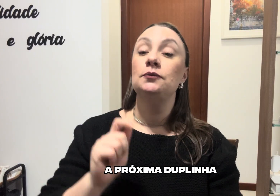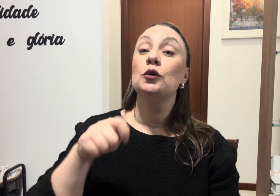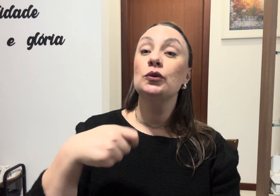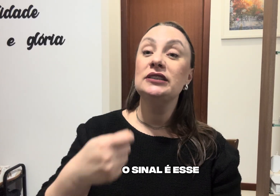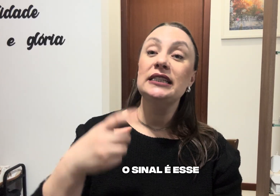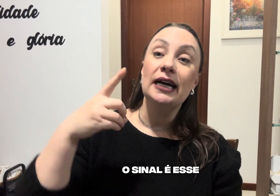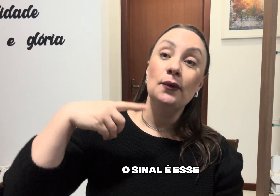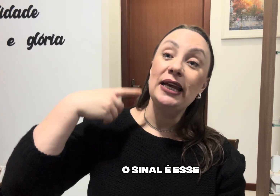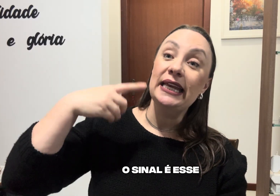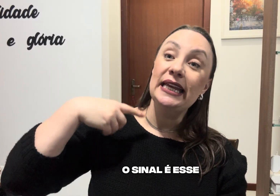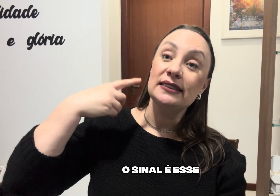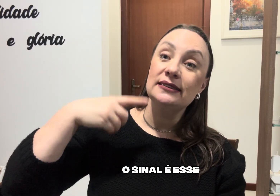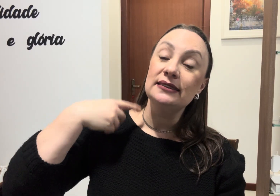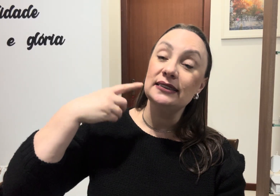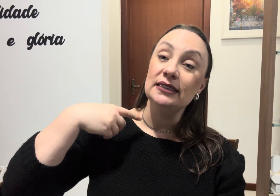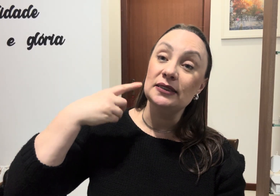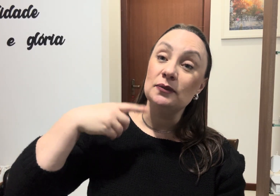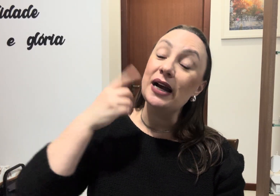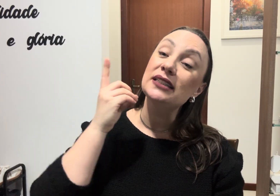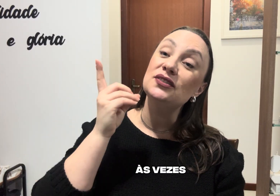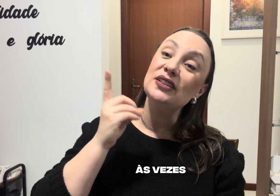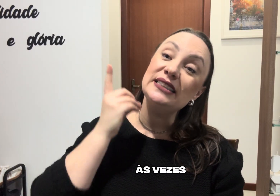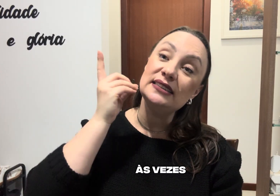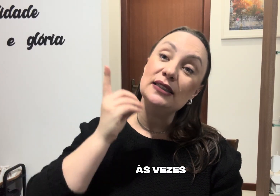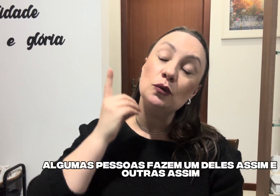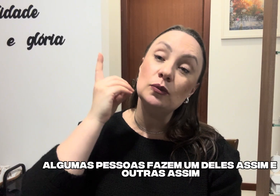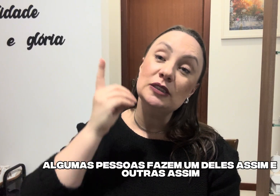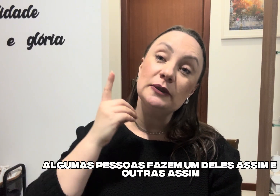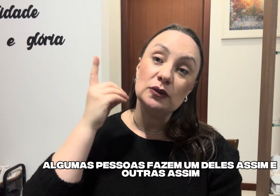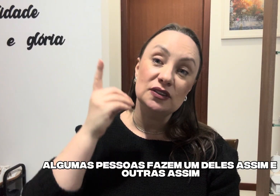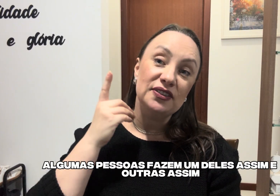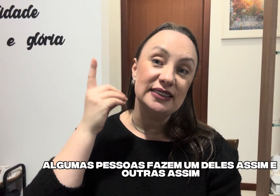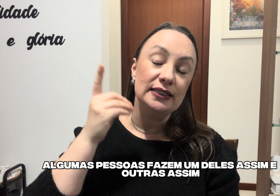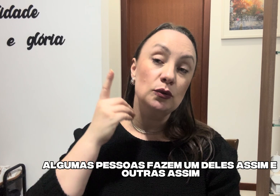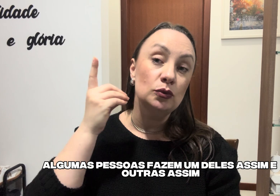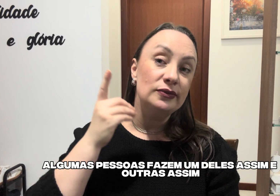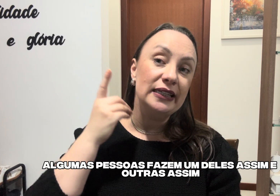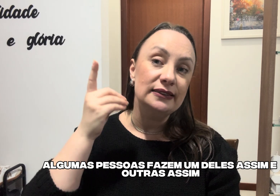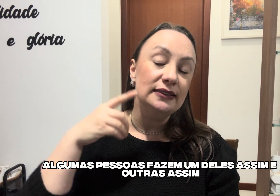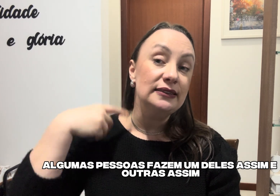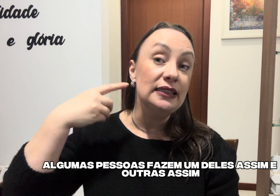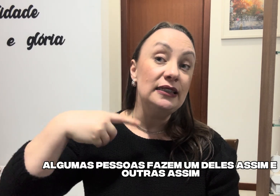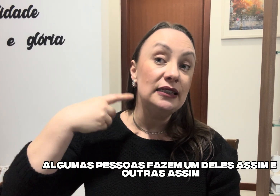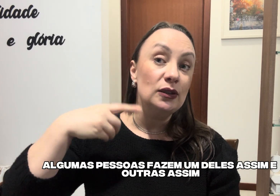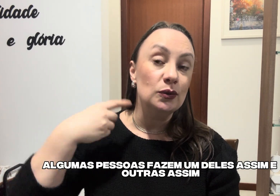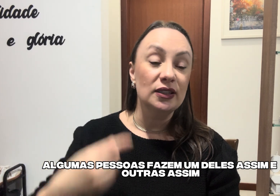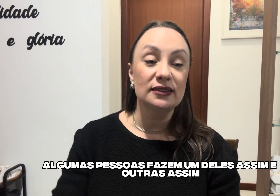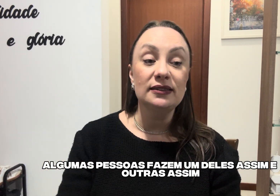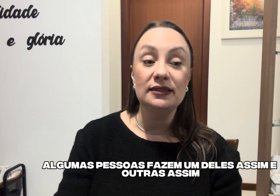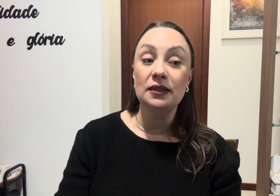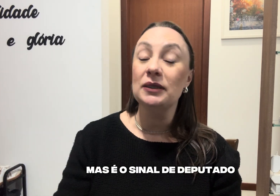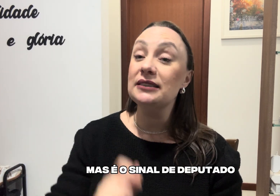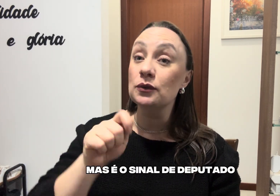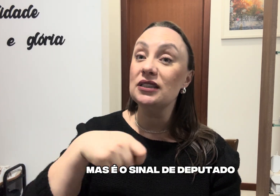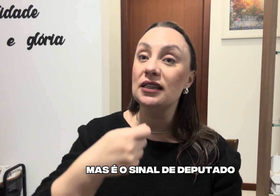o sinal é esse. Às vezes, algumas pessoas fazem um deles assim e outras assim, mas é o sinal